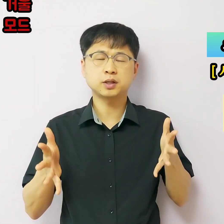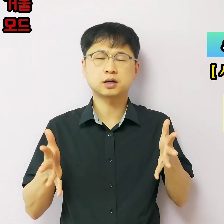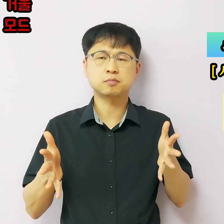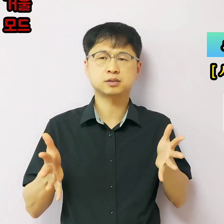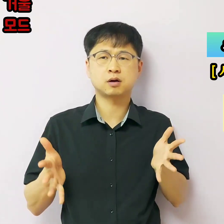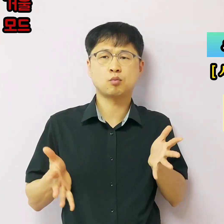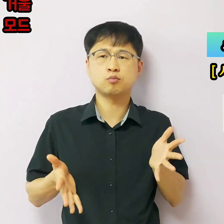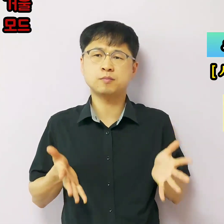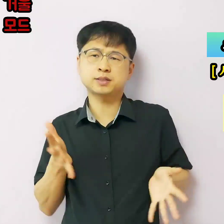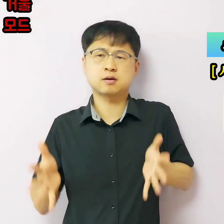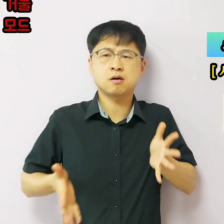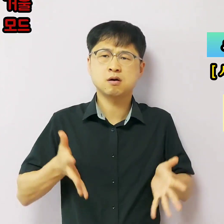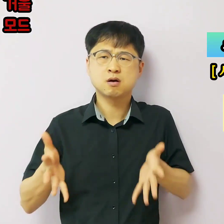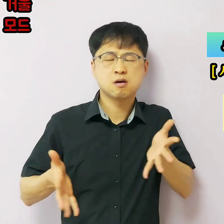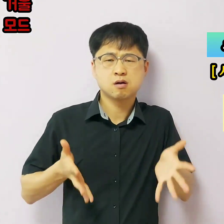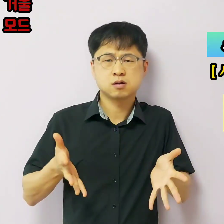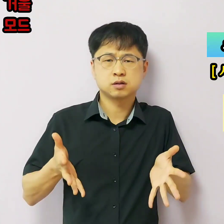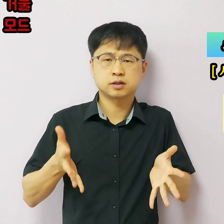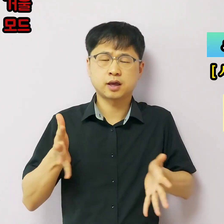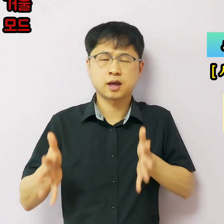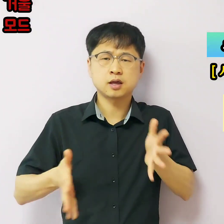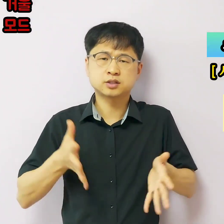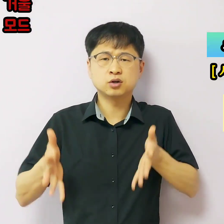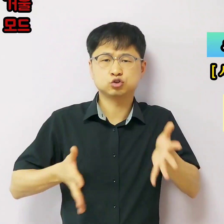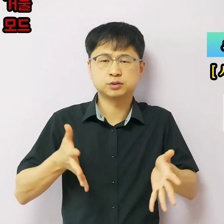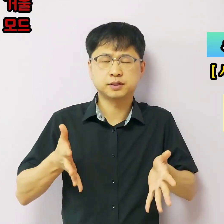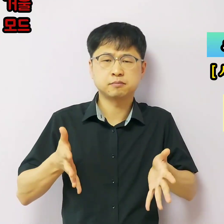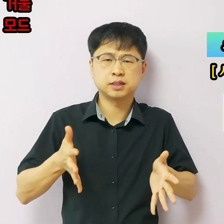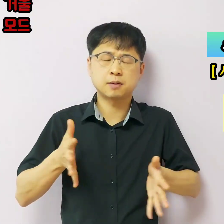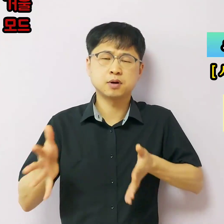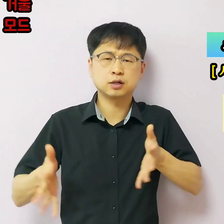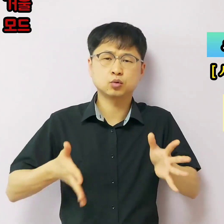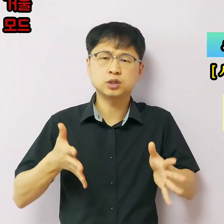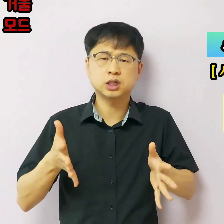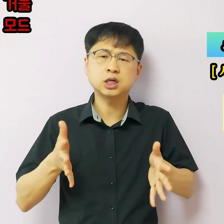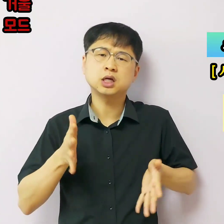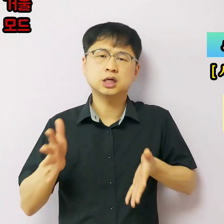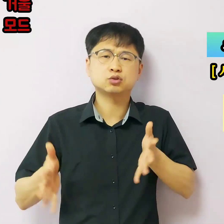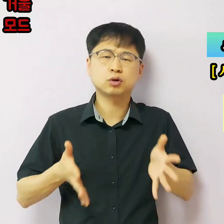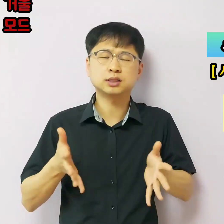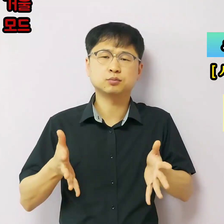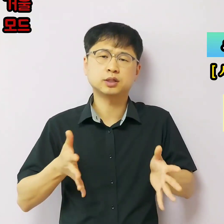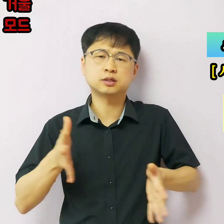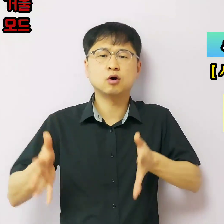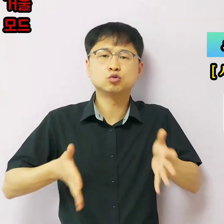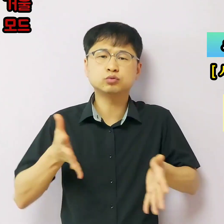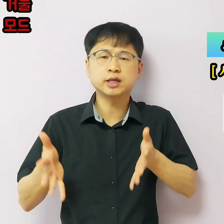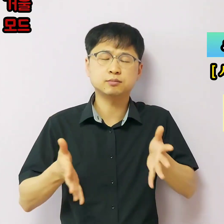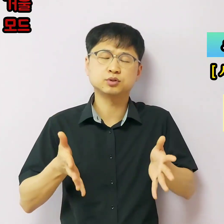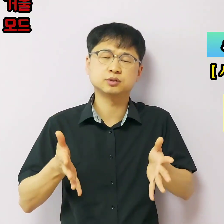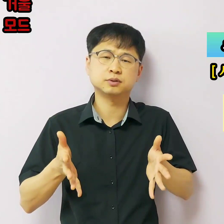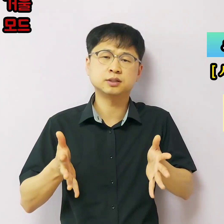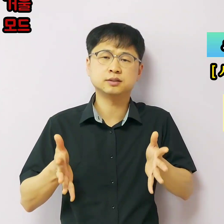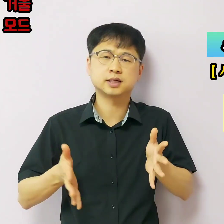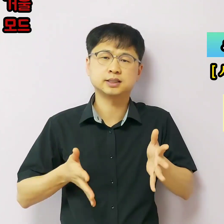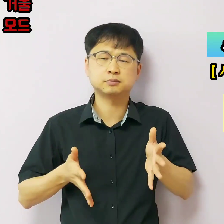손바닥을 펴서 몸 옆에서 이렇게 저어주시면 됩니다. 뭔가 손이 익숙하지 못해서 허둥대는 모습을 연상하시면